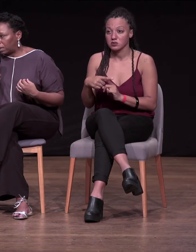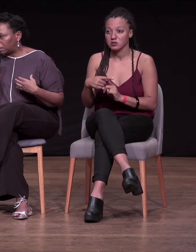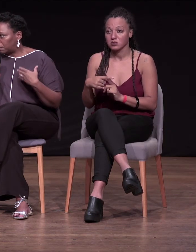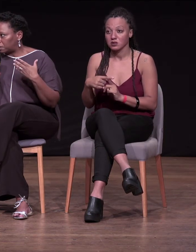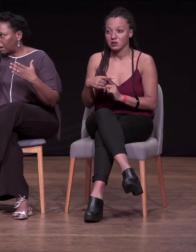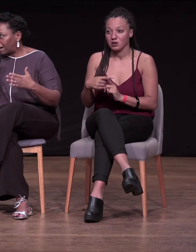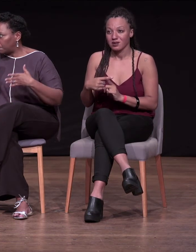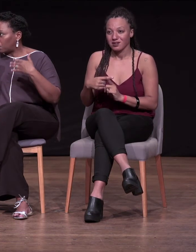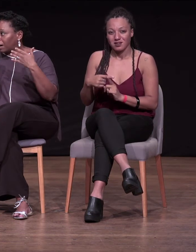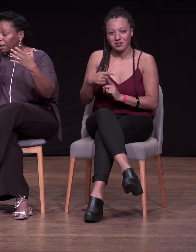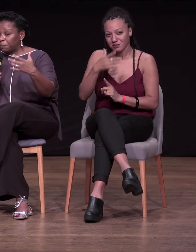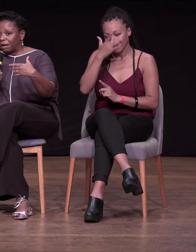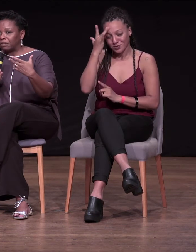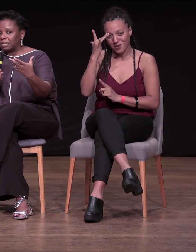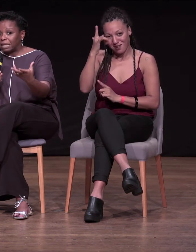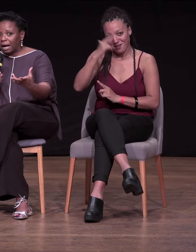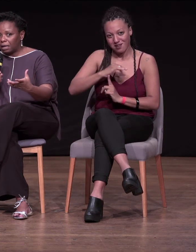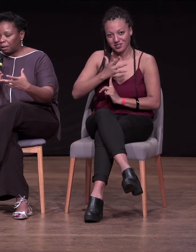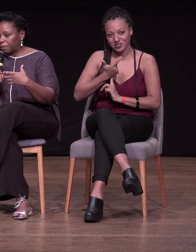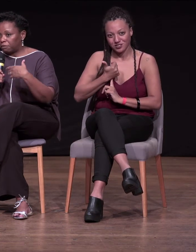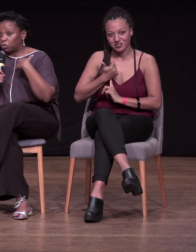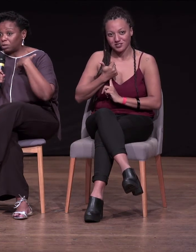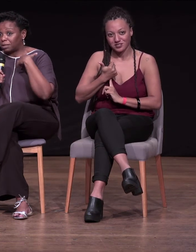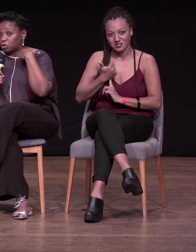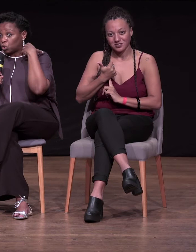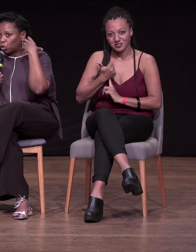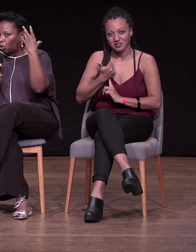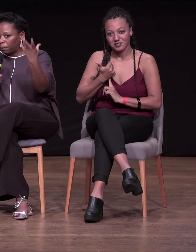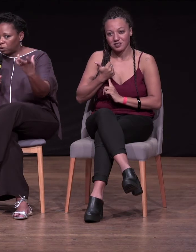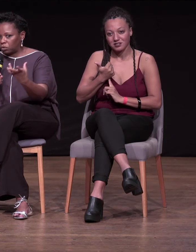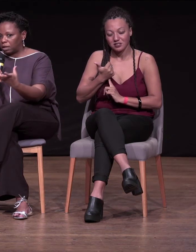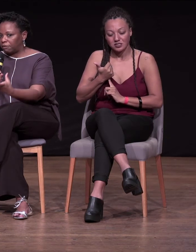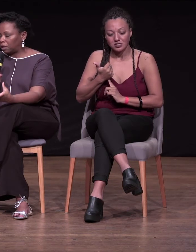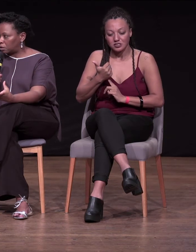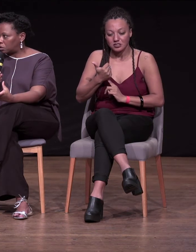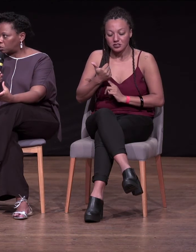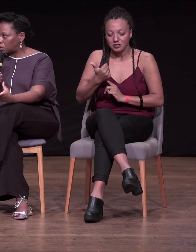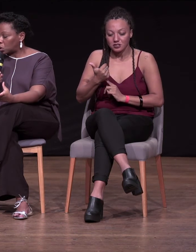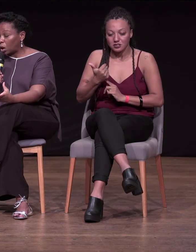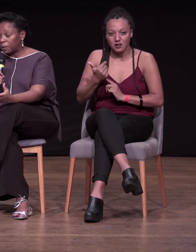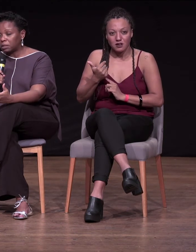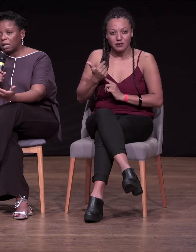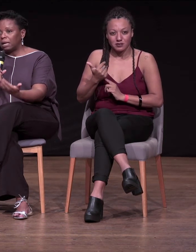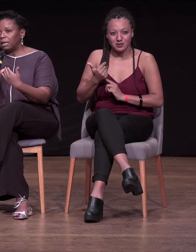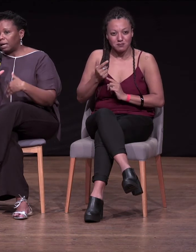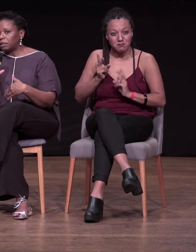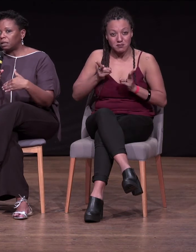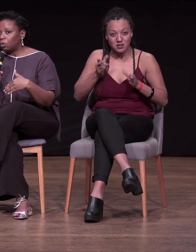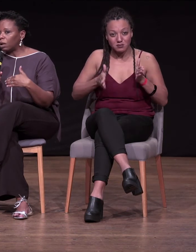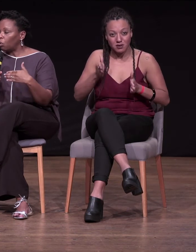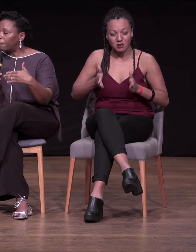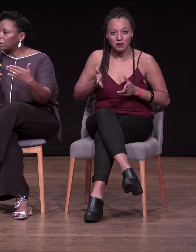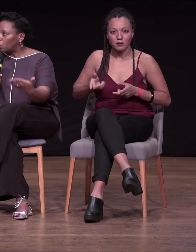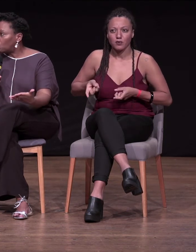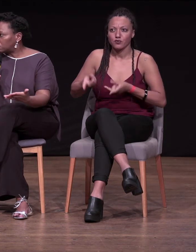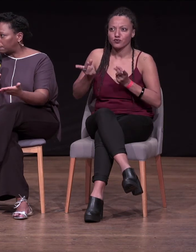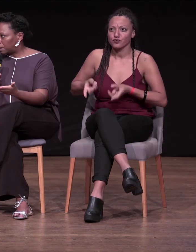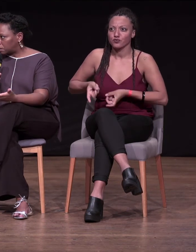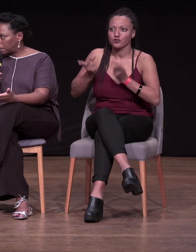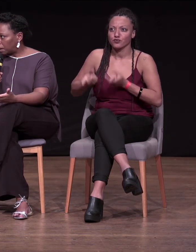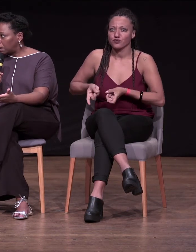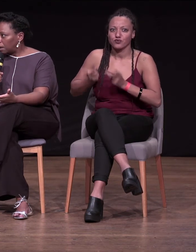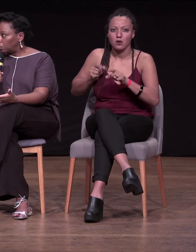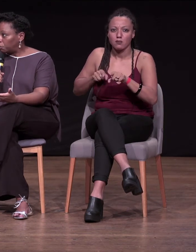produzindo com ele na mesma época avançarem para valores astronômicos na venda das suas obras, e ele não acompanhou